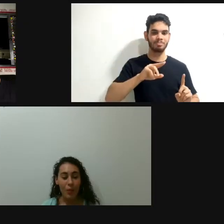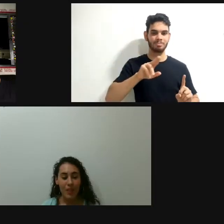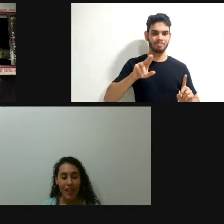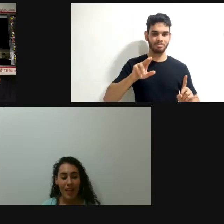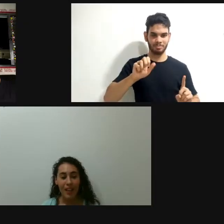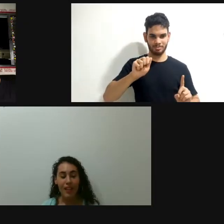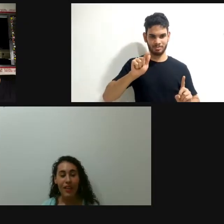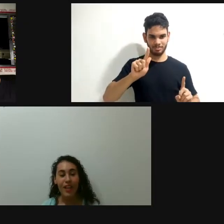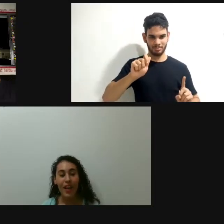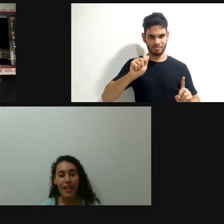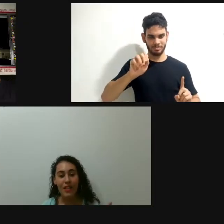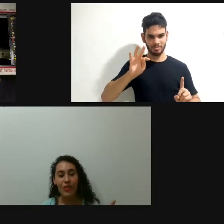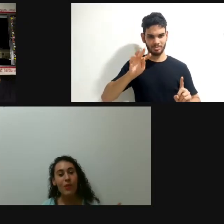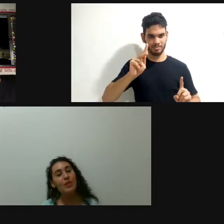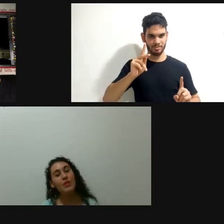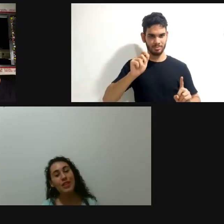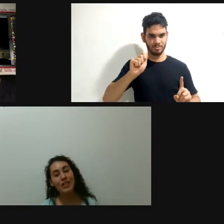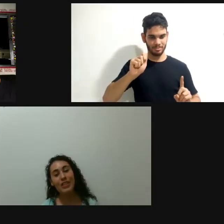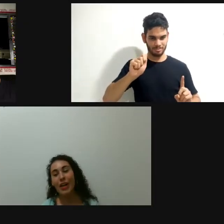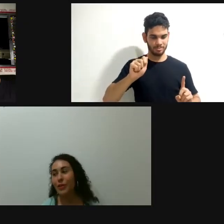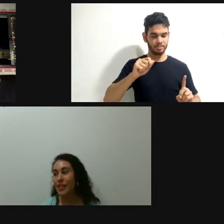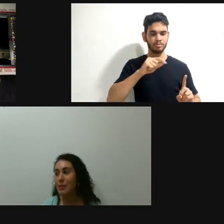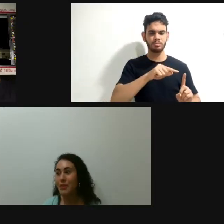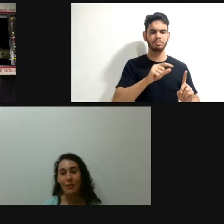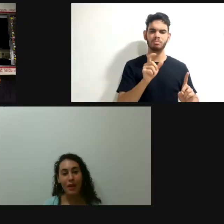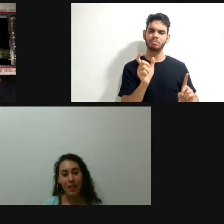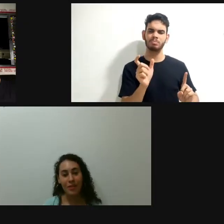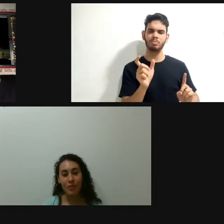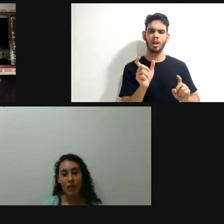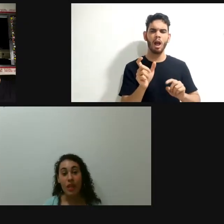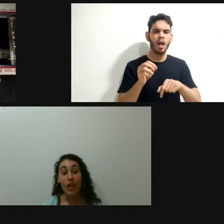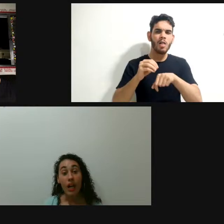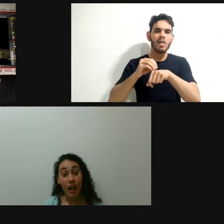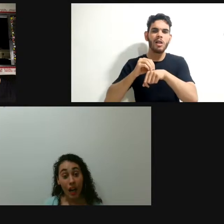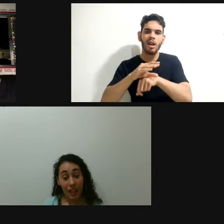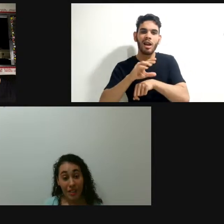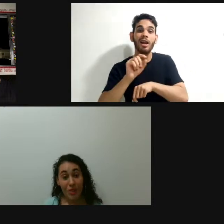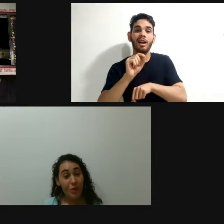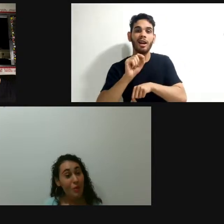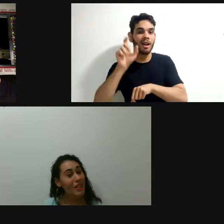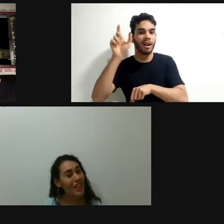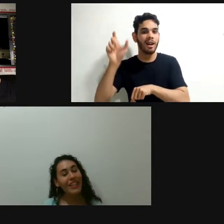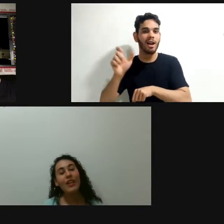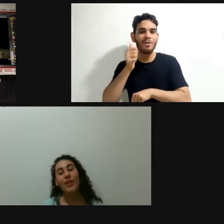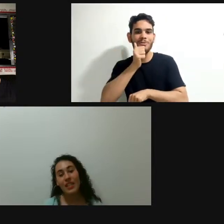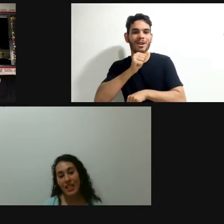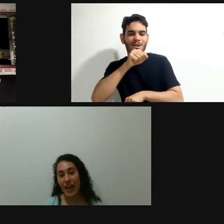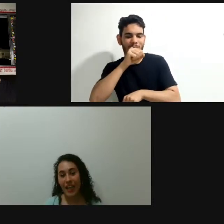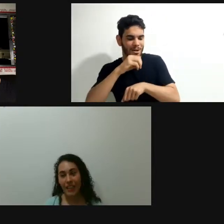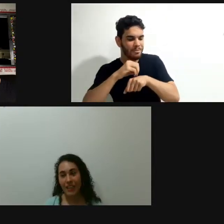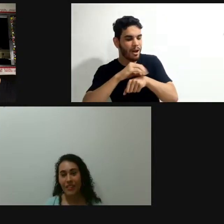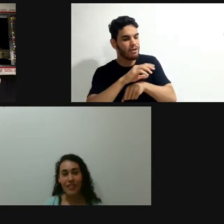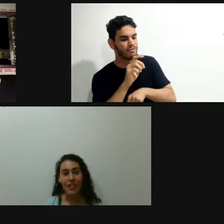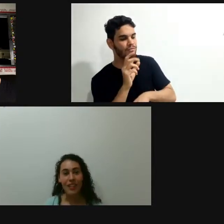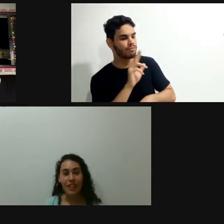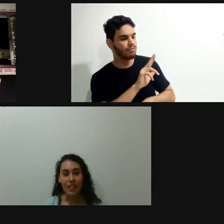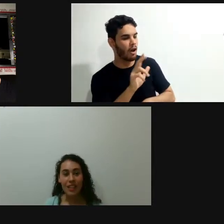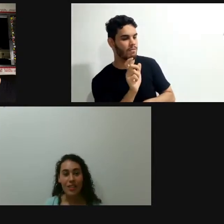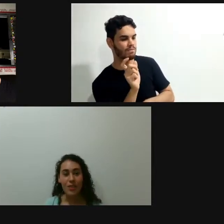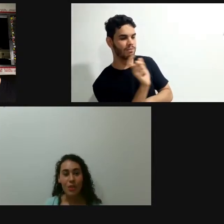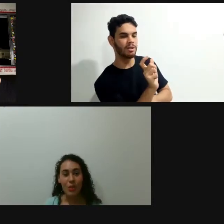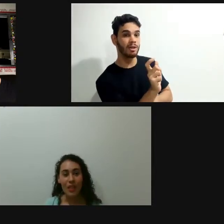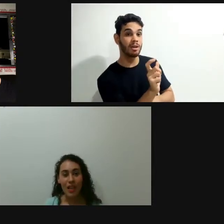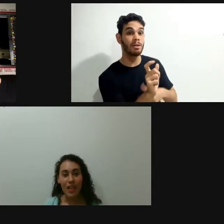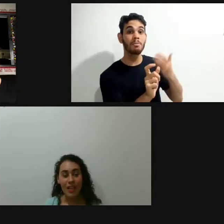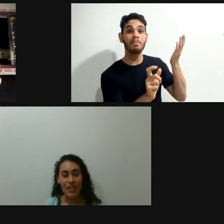o nome dela, na verdade, foi uma sugestão da minha mãe. Antes, o nome dela não ia ser Agatha.